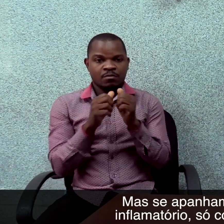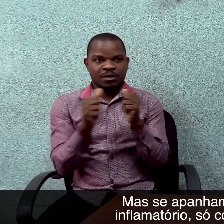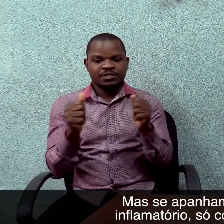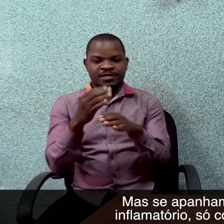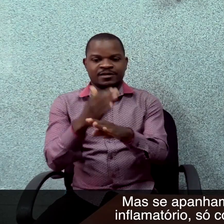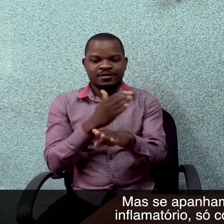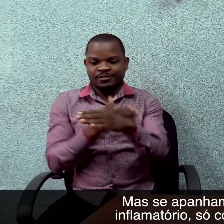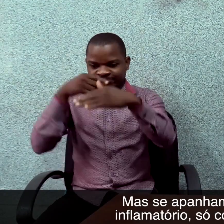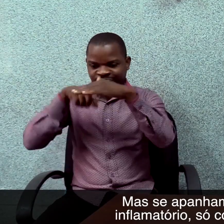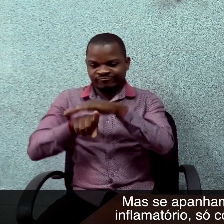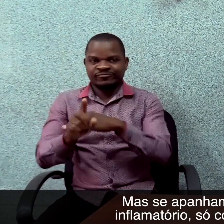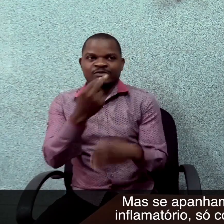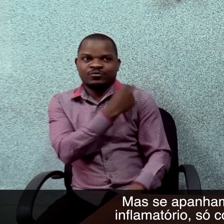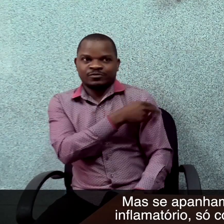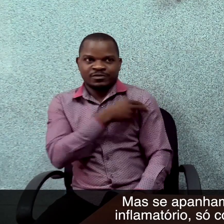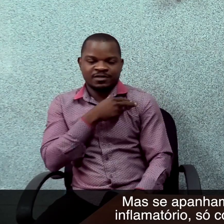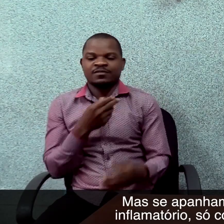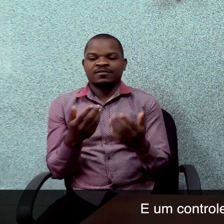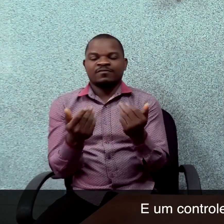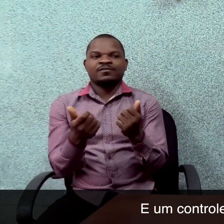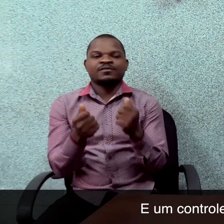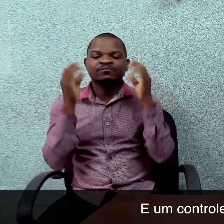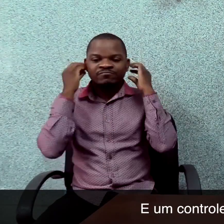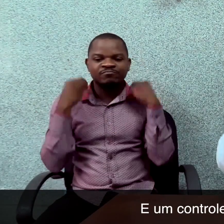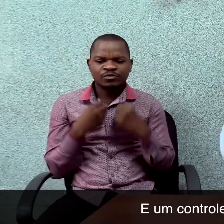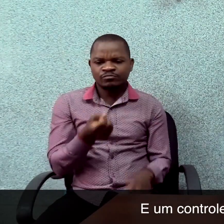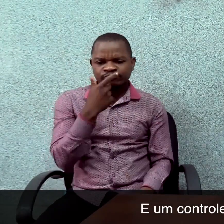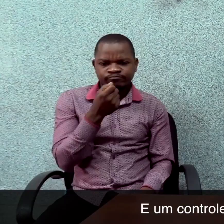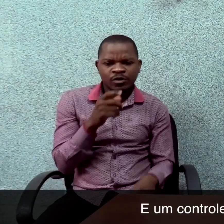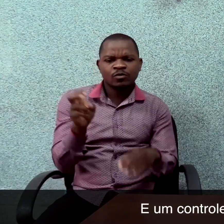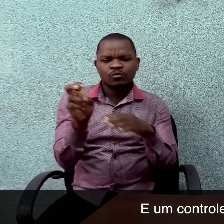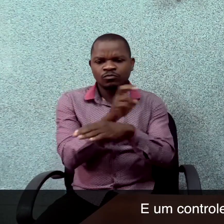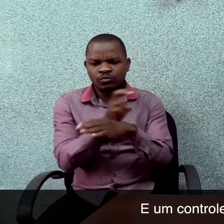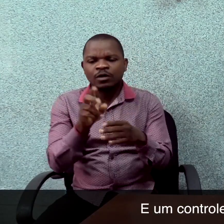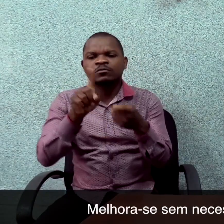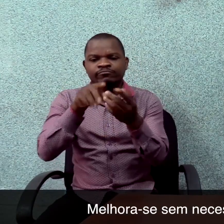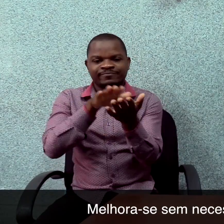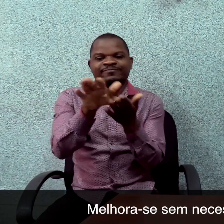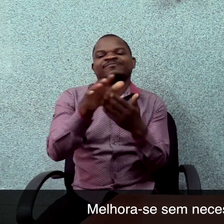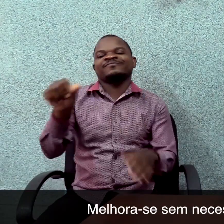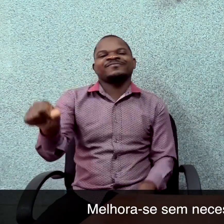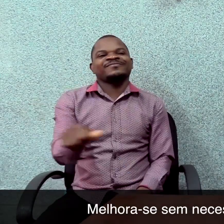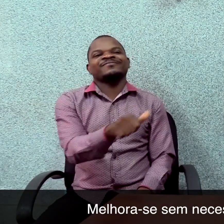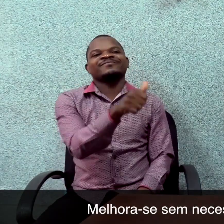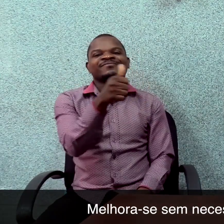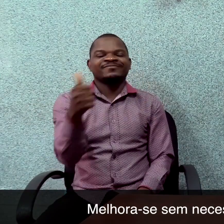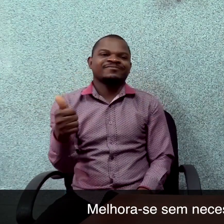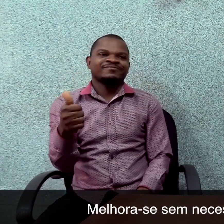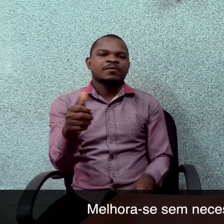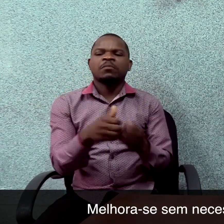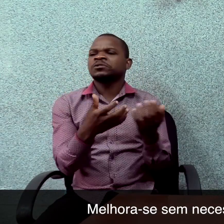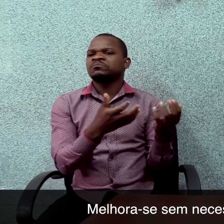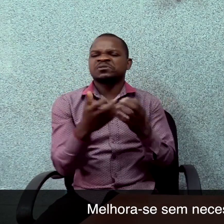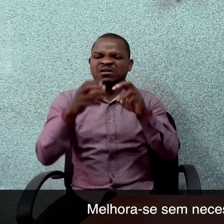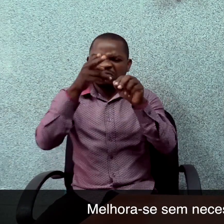num processo inflamatório, só com tratamento médico e um controle e educação cívica, melhora sem necessidade de um